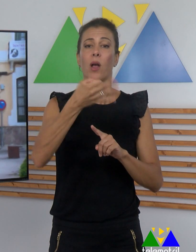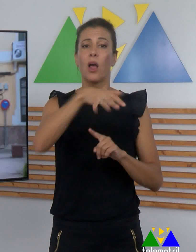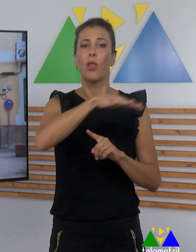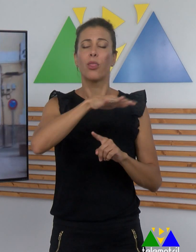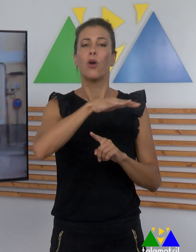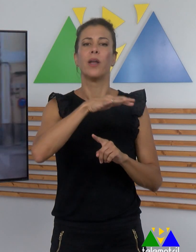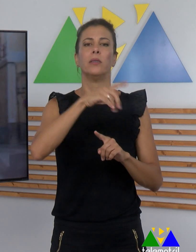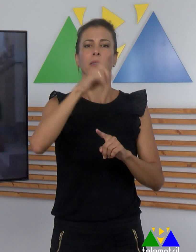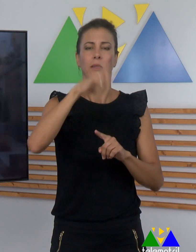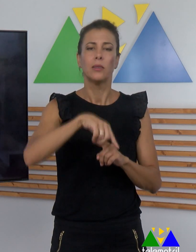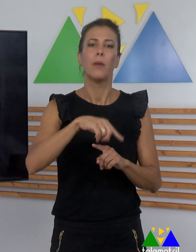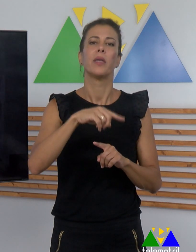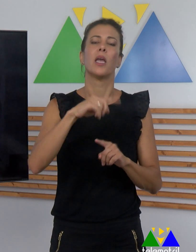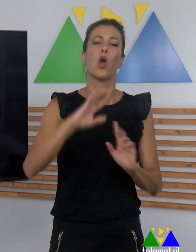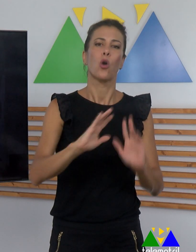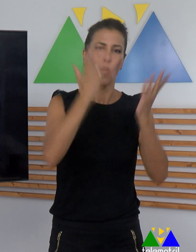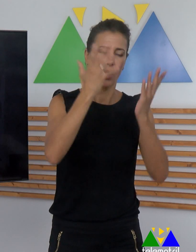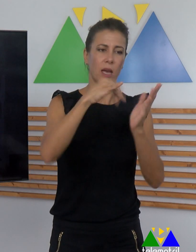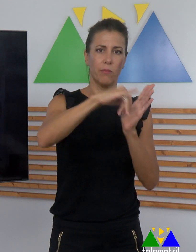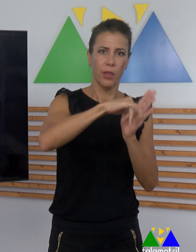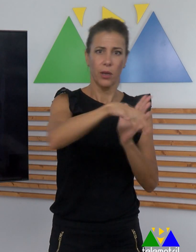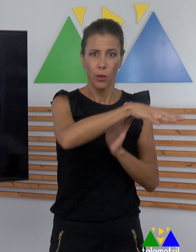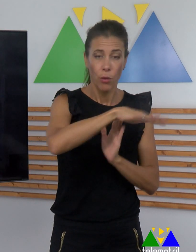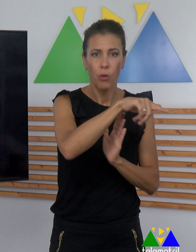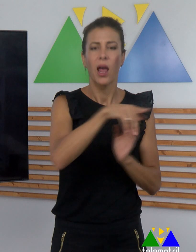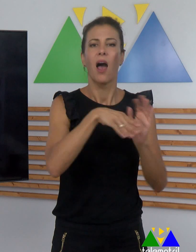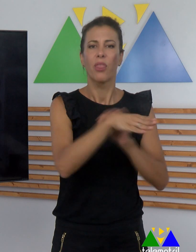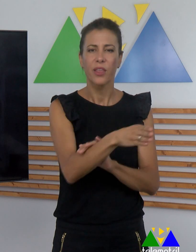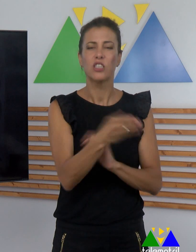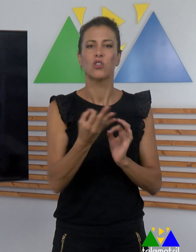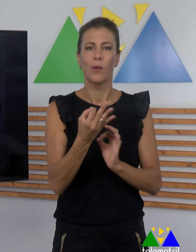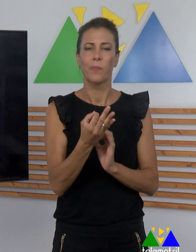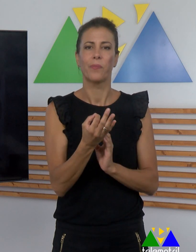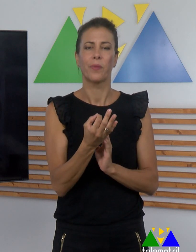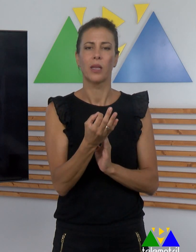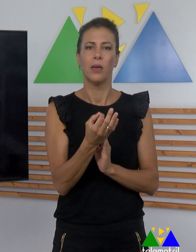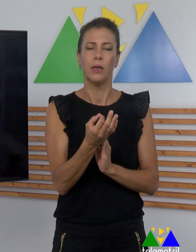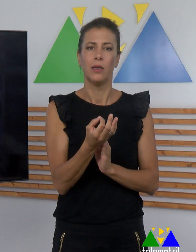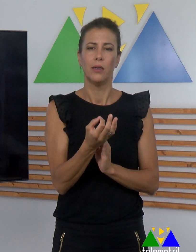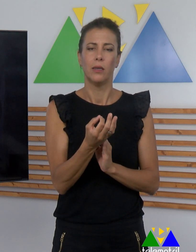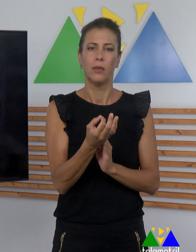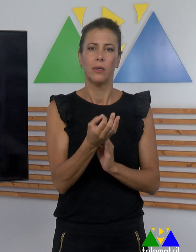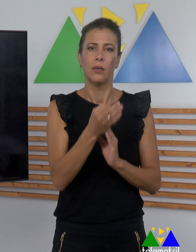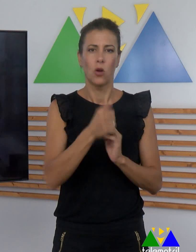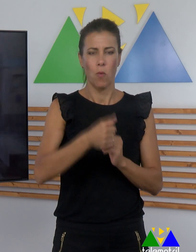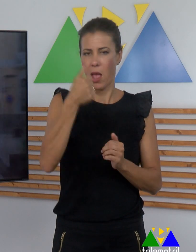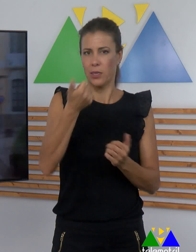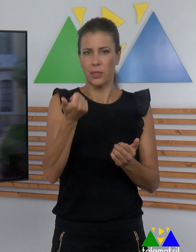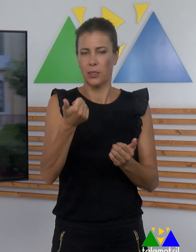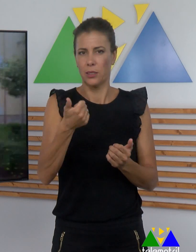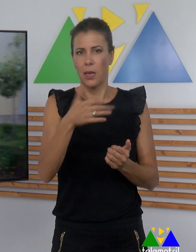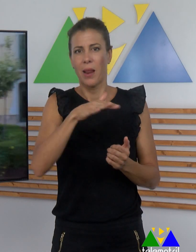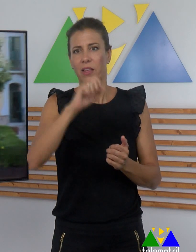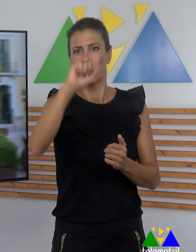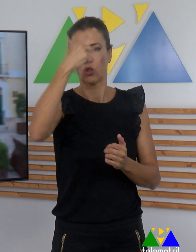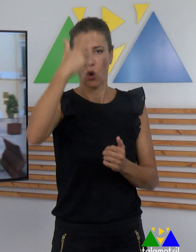calle Tahona, es decir, la calle Tahona, calle Gloria, que ya daba acceso al barrio del Curucho, a la Plaza del